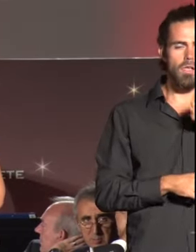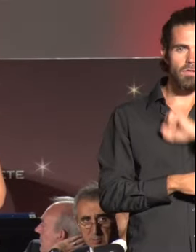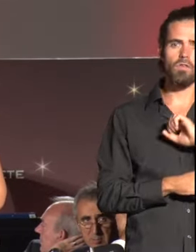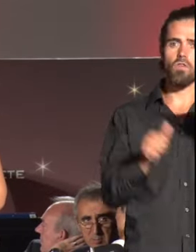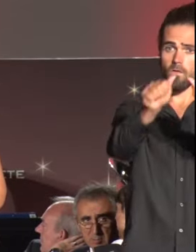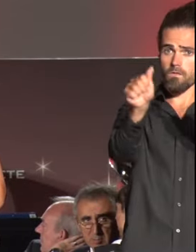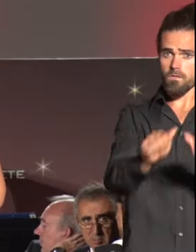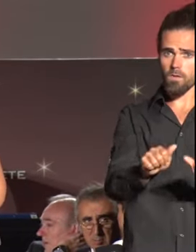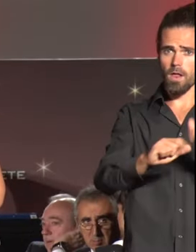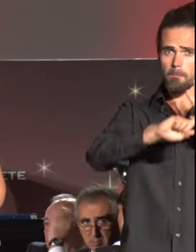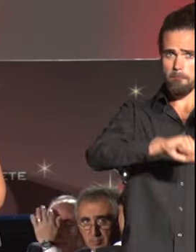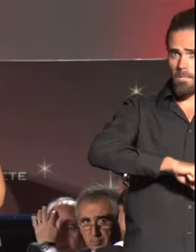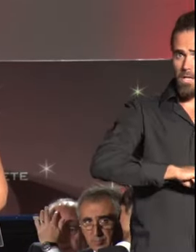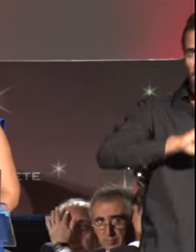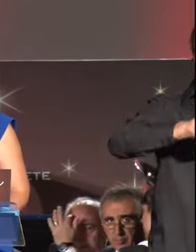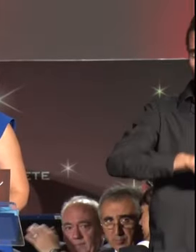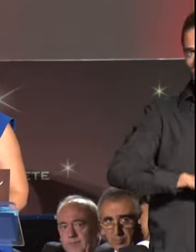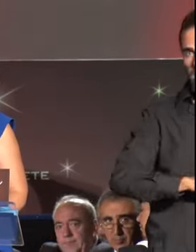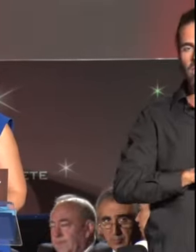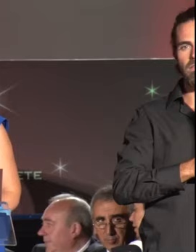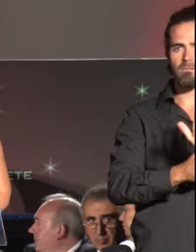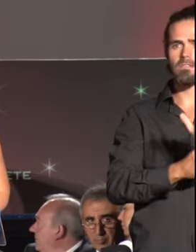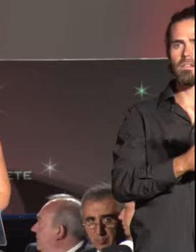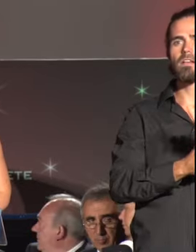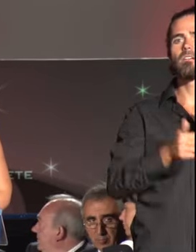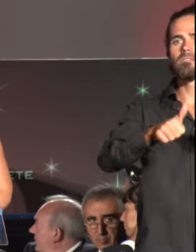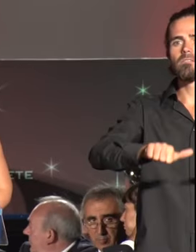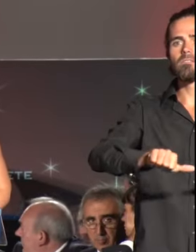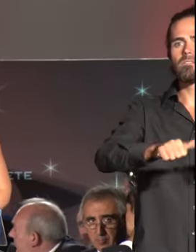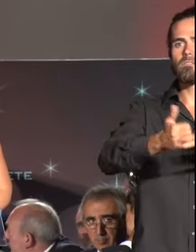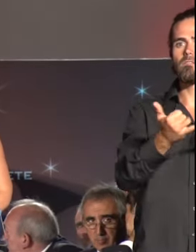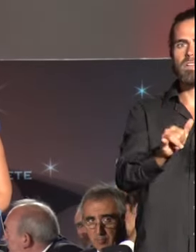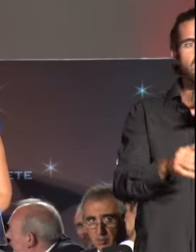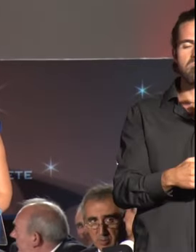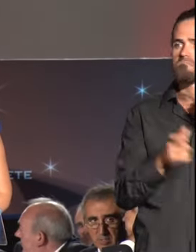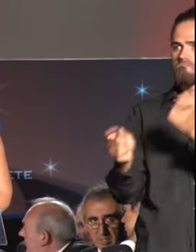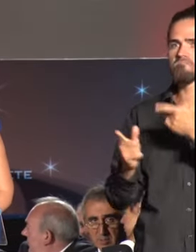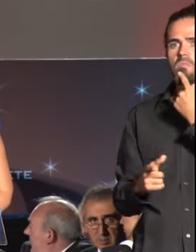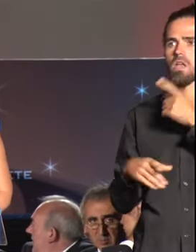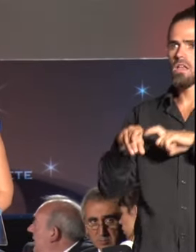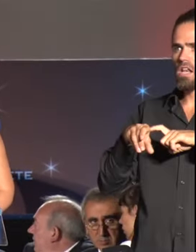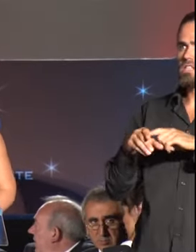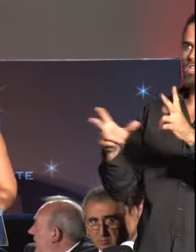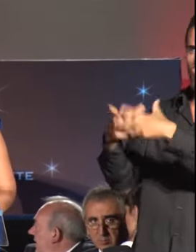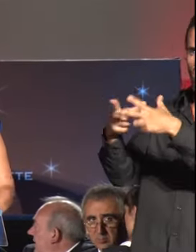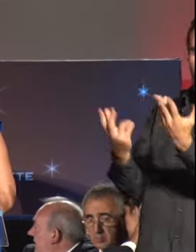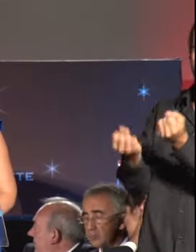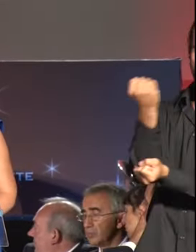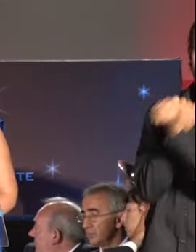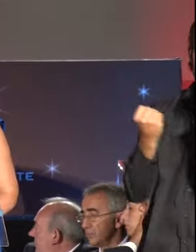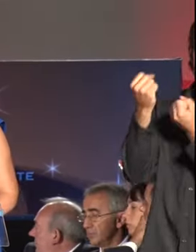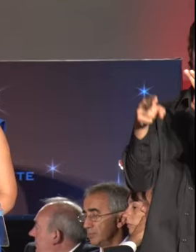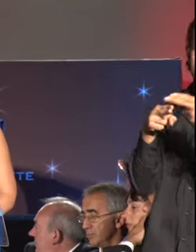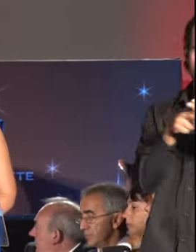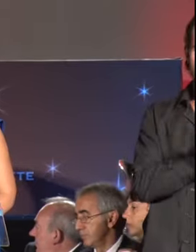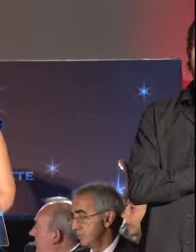manchega de la feria, se ha distinguido con este honor a personas de toda condición social, económica, política, personas de cualquier